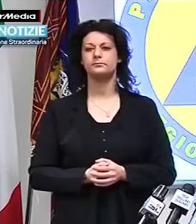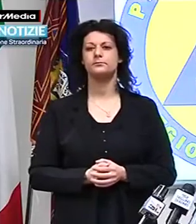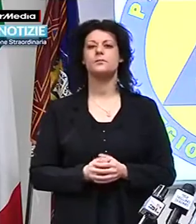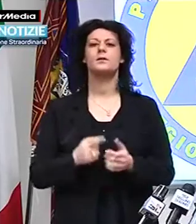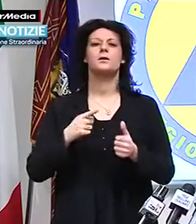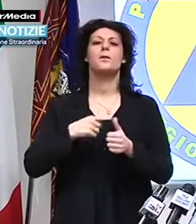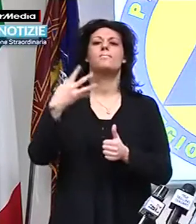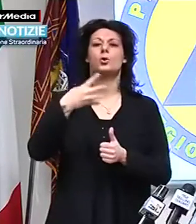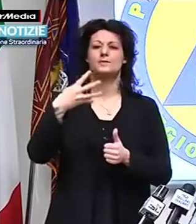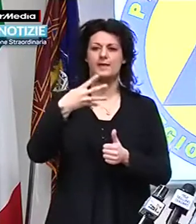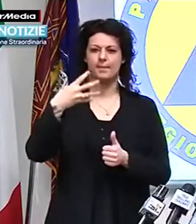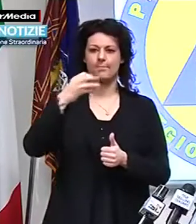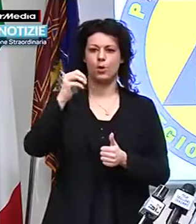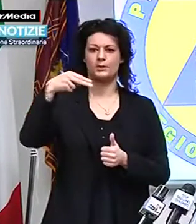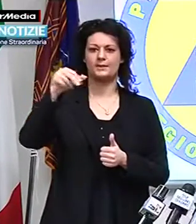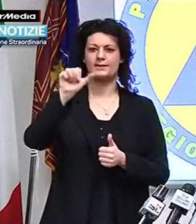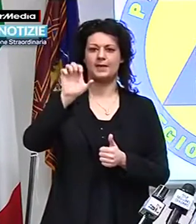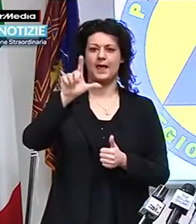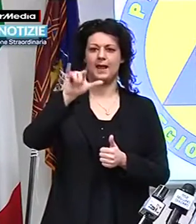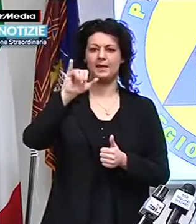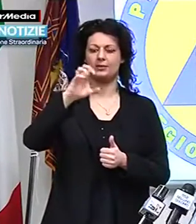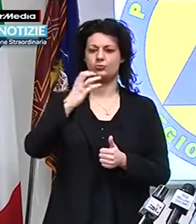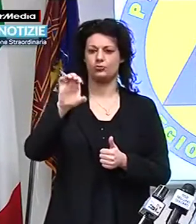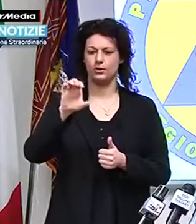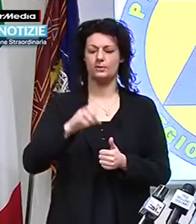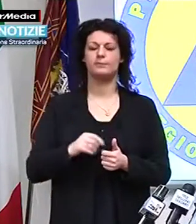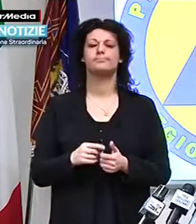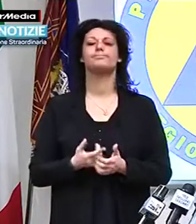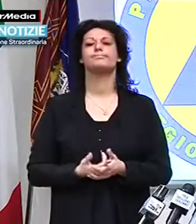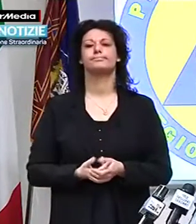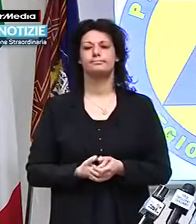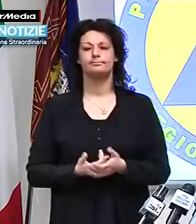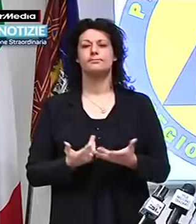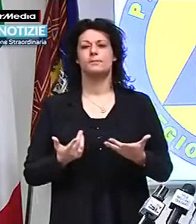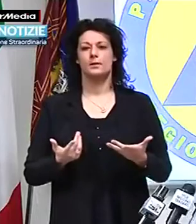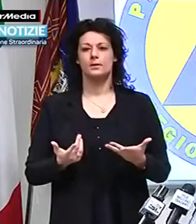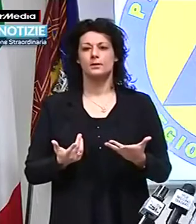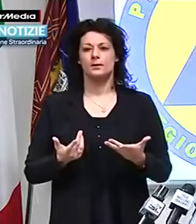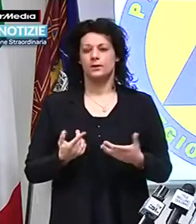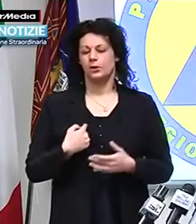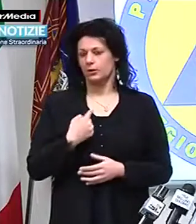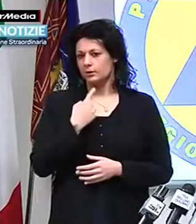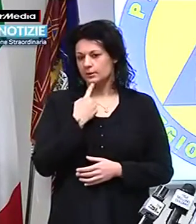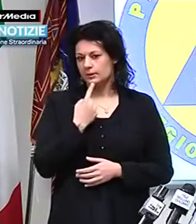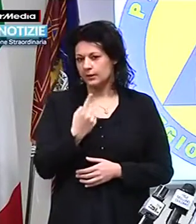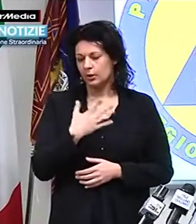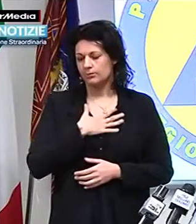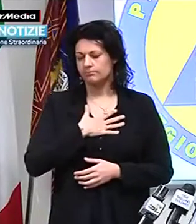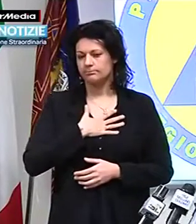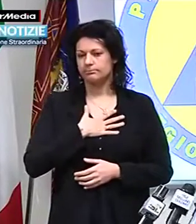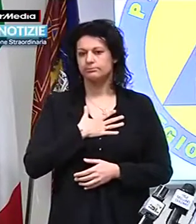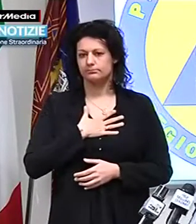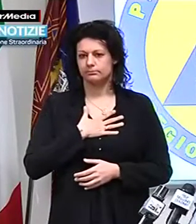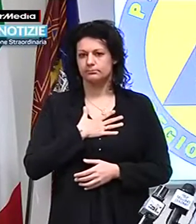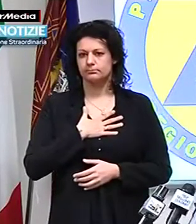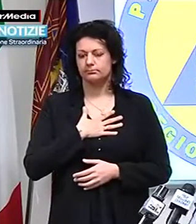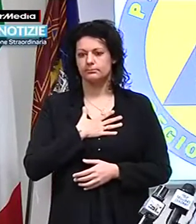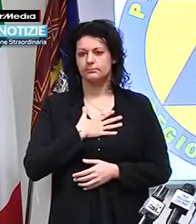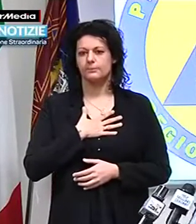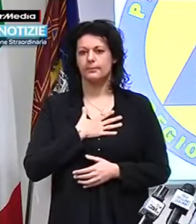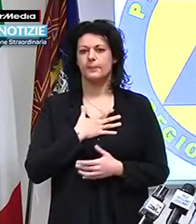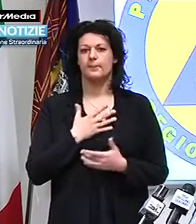Monselice, Schiavonia e quant'altro. Guardate, non è, ve lo dico col cuore in mano, non è che